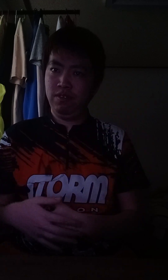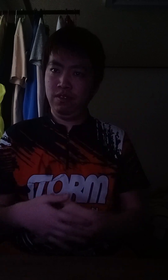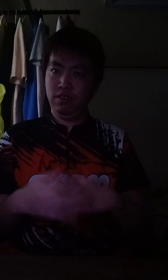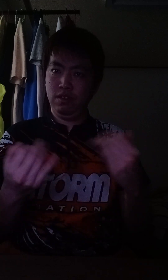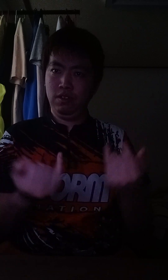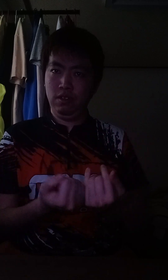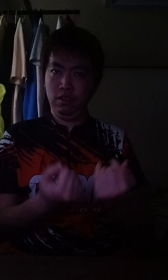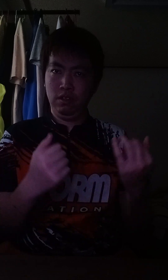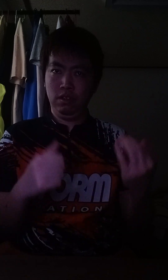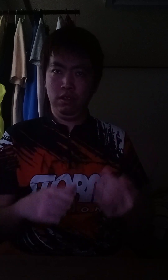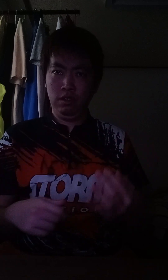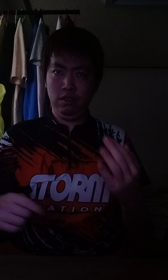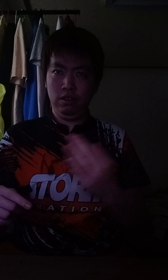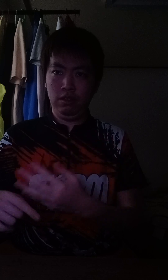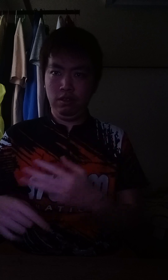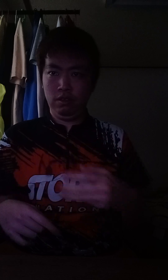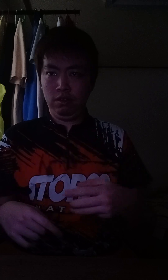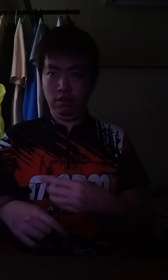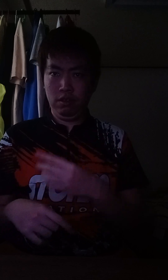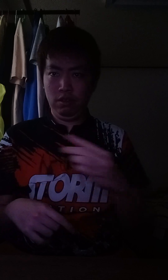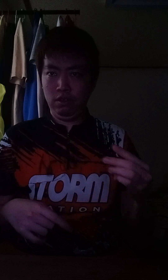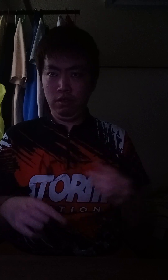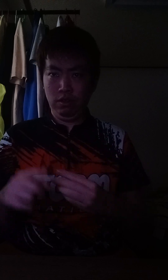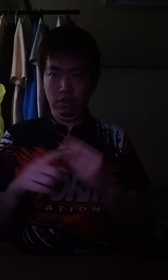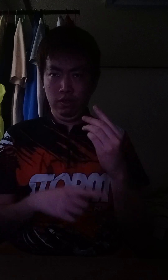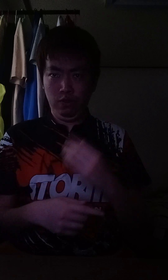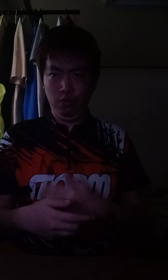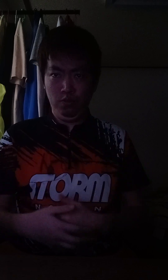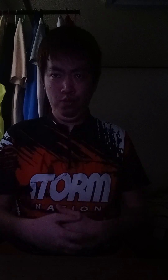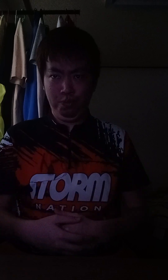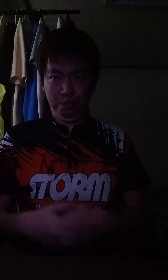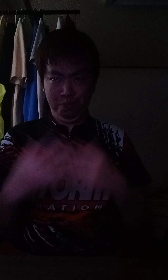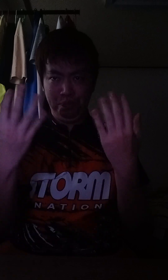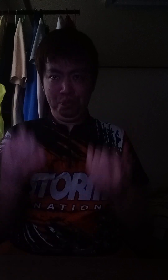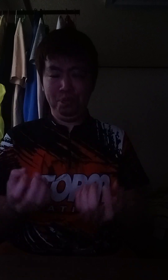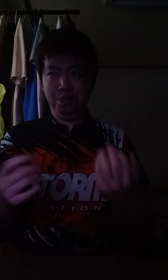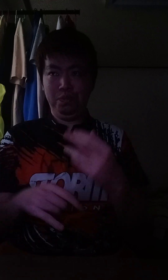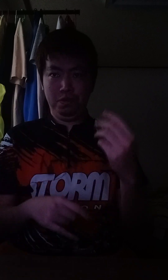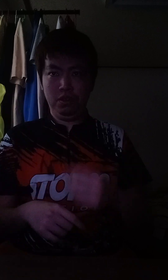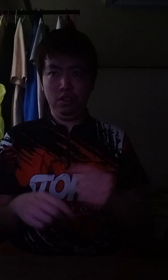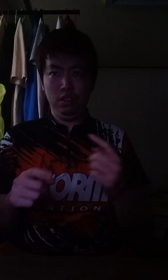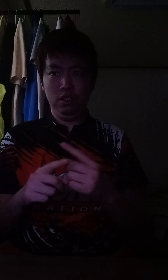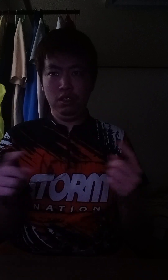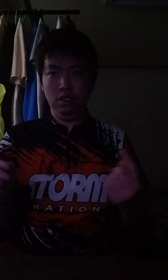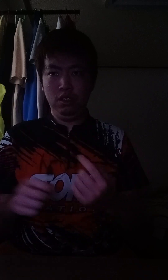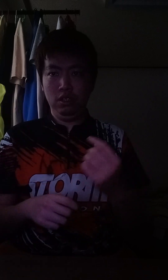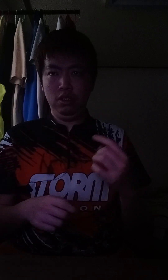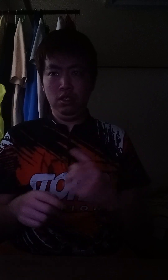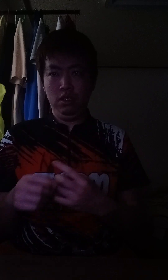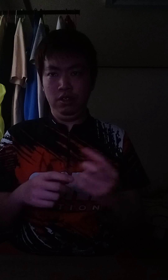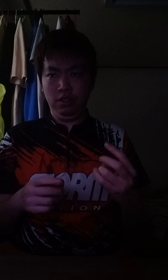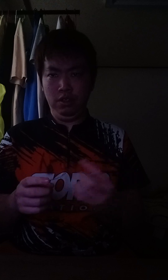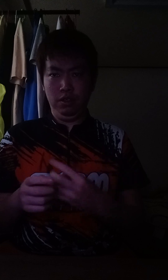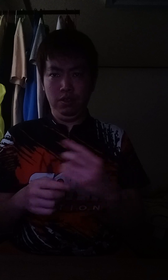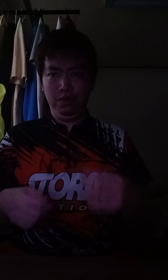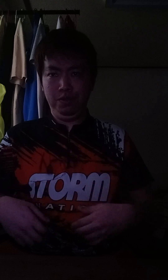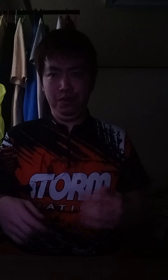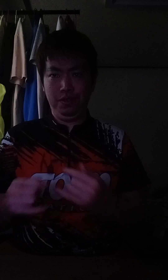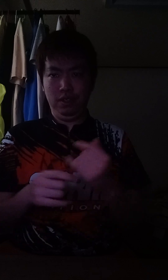뭐랄까 해결하지는 못하고 있습니다. 약이 많다 보니 챙기는 것도 일입니다. 하지만 언제